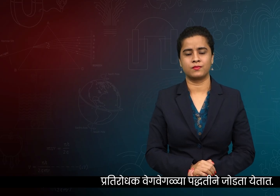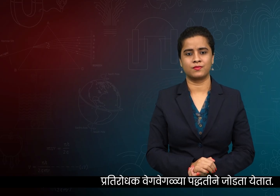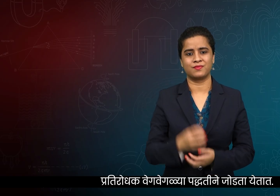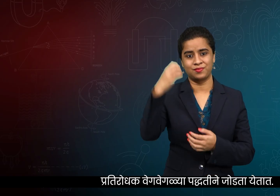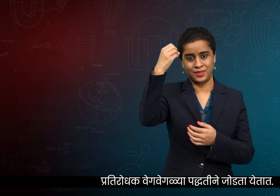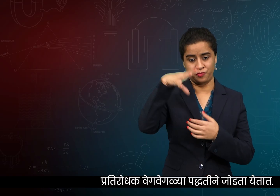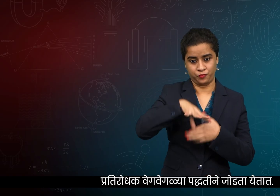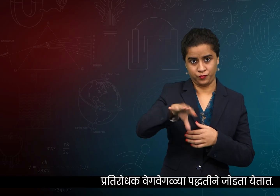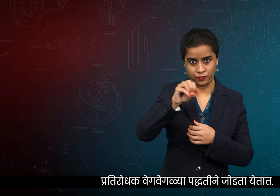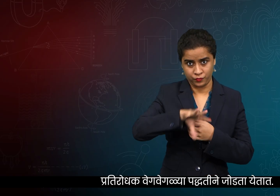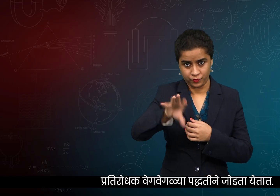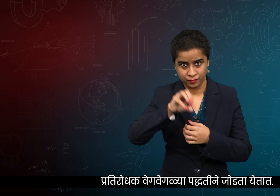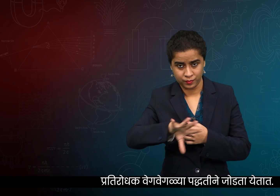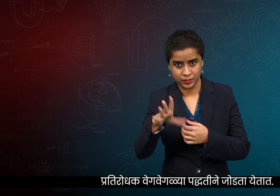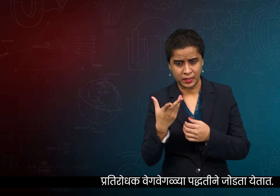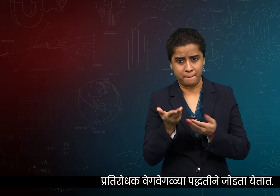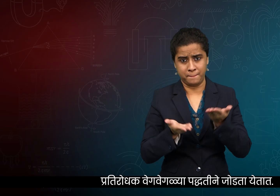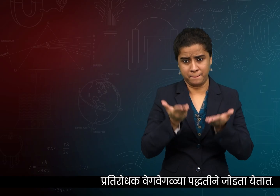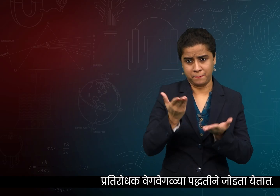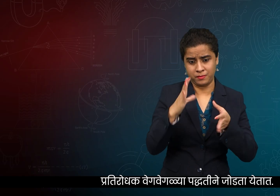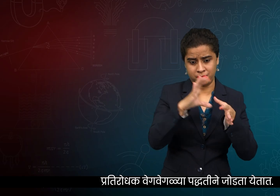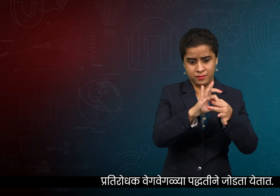प्रतिरोधक वेगवेगळ्या पद्धतीने जोडता येतात.